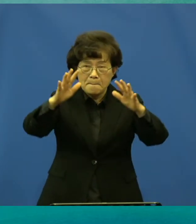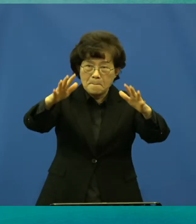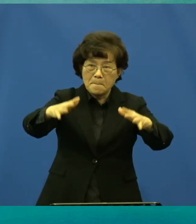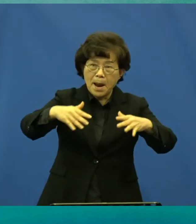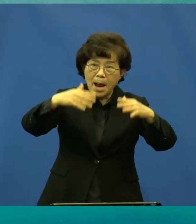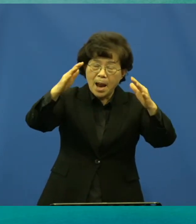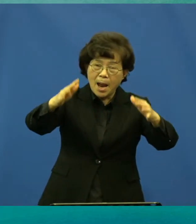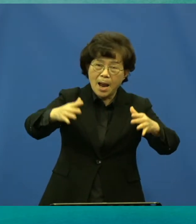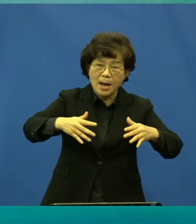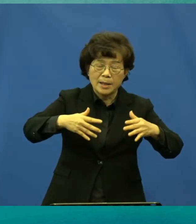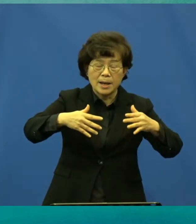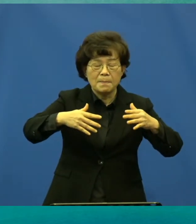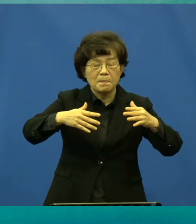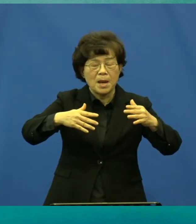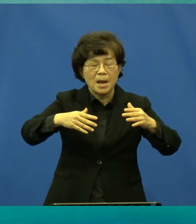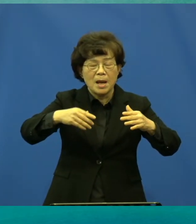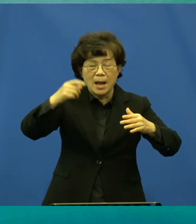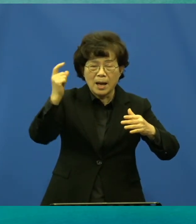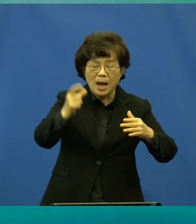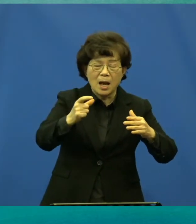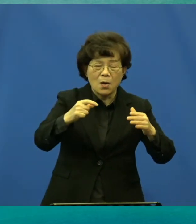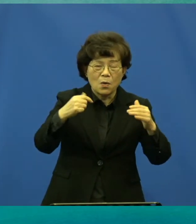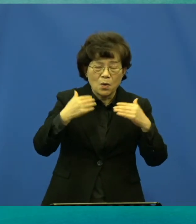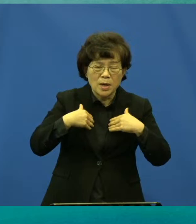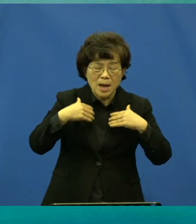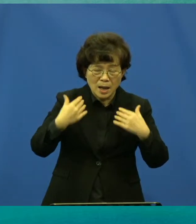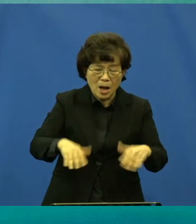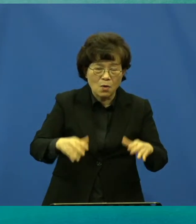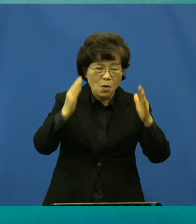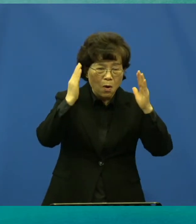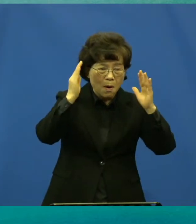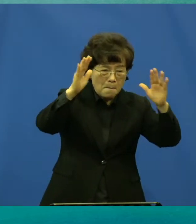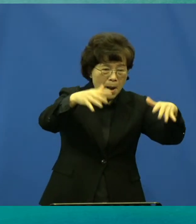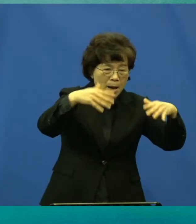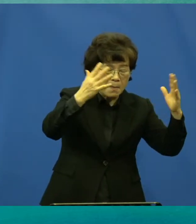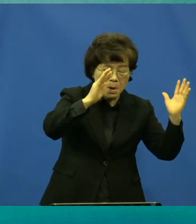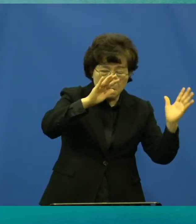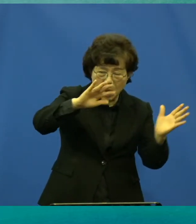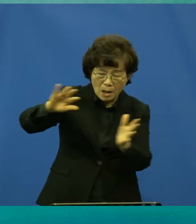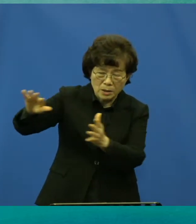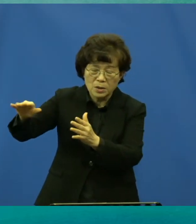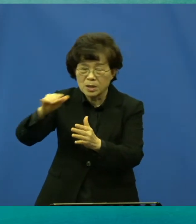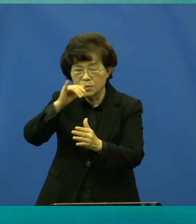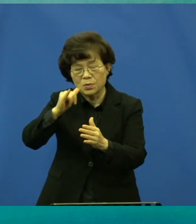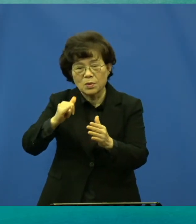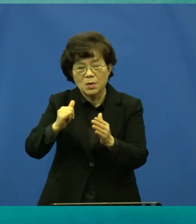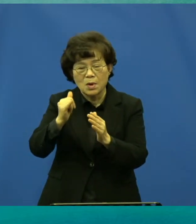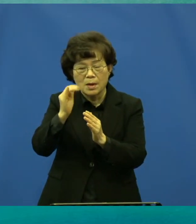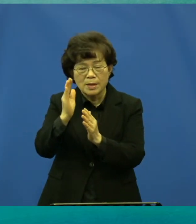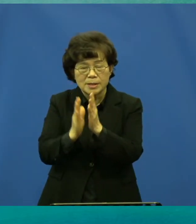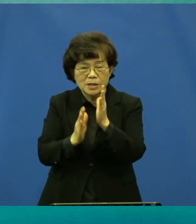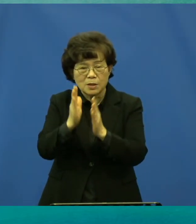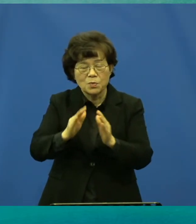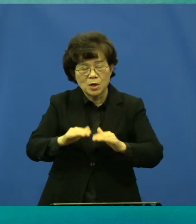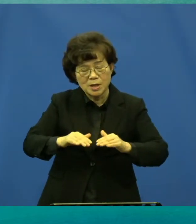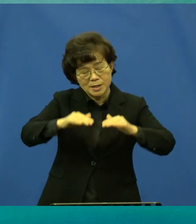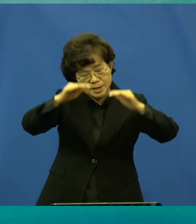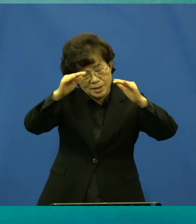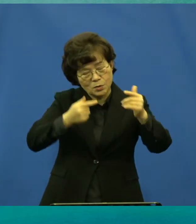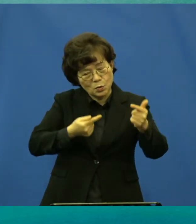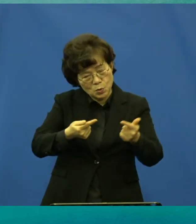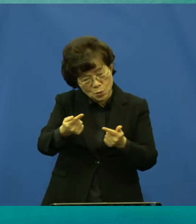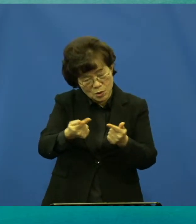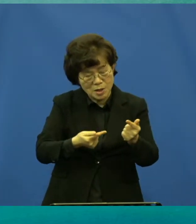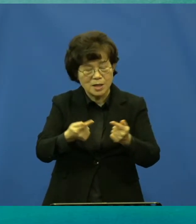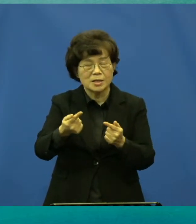때 바람의 세기 조정도 하고 방향도 바꿀 수 있고 식물의 성장 속도도 통제하시고